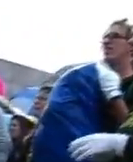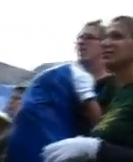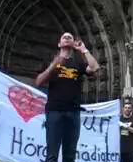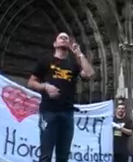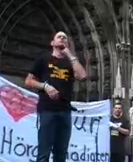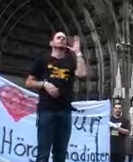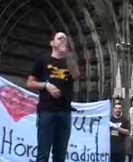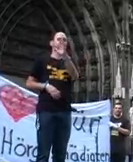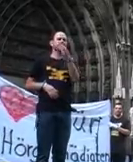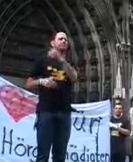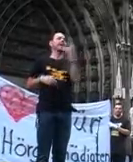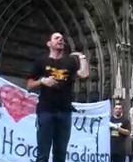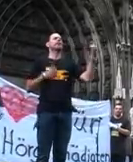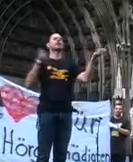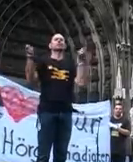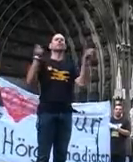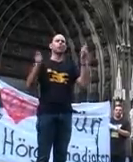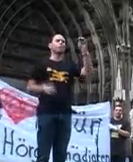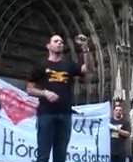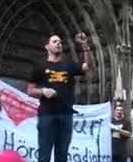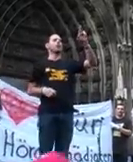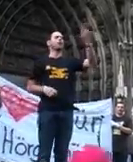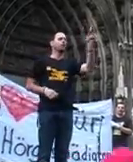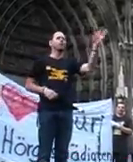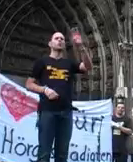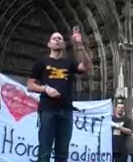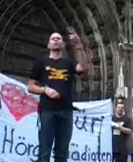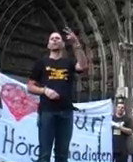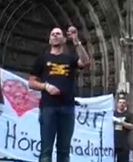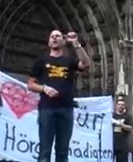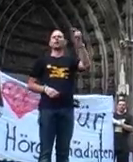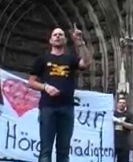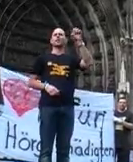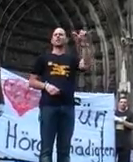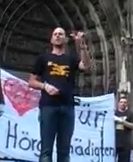Ein Vertreter des Europäischen Gehörlosenverbandes, Mark Wheatley.